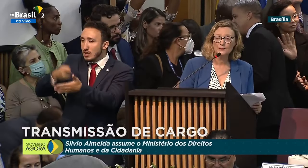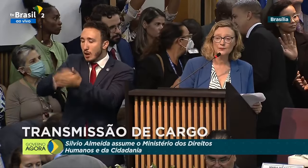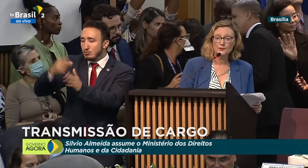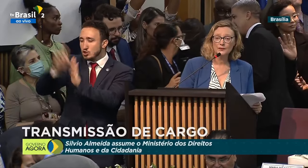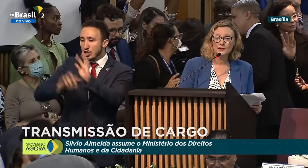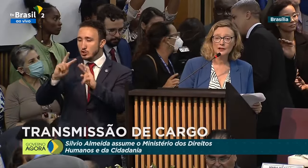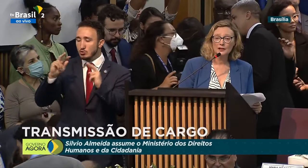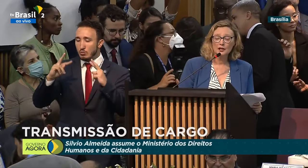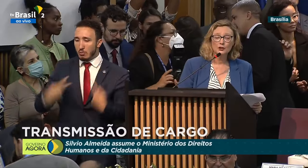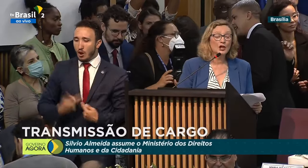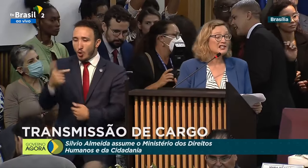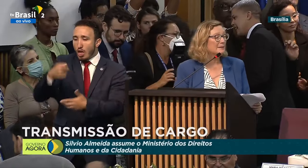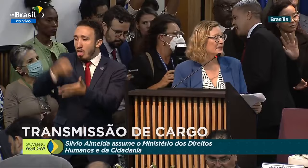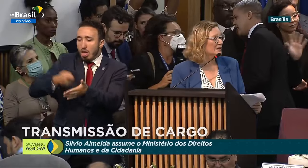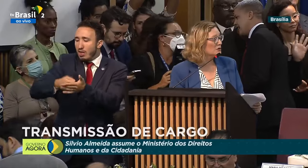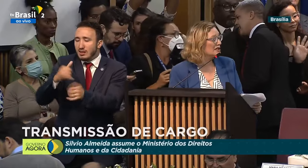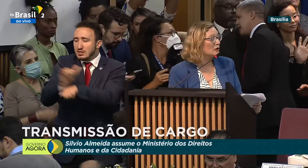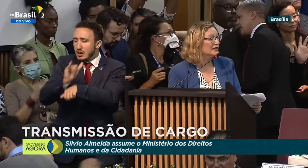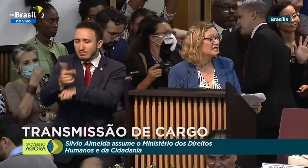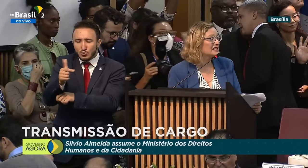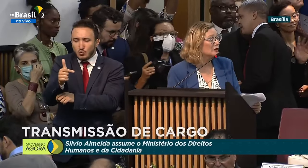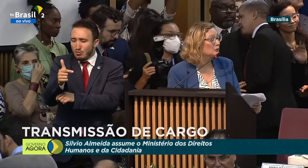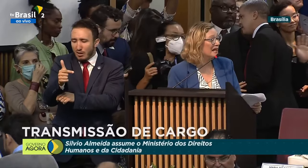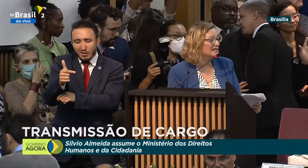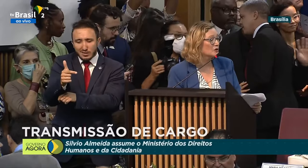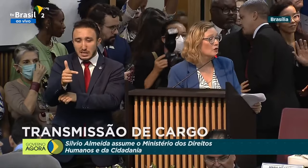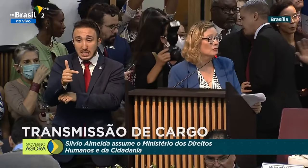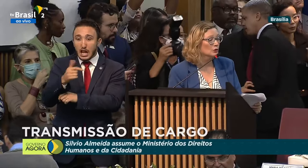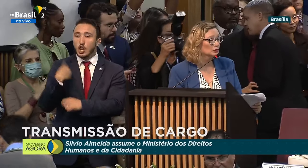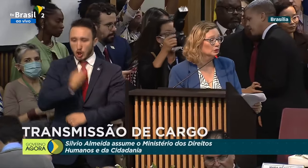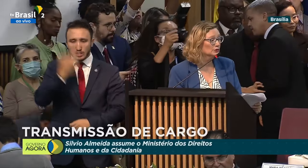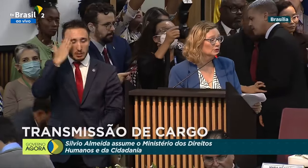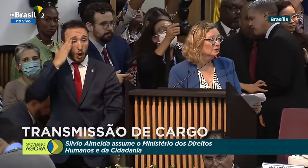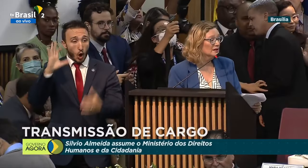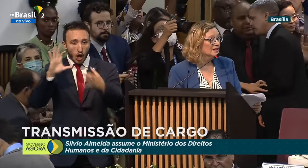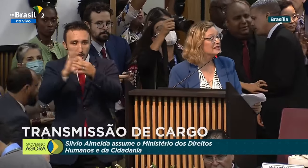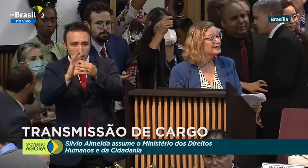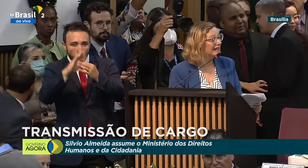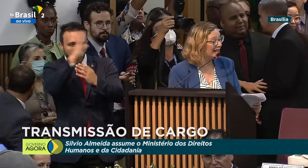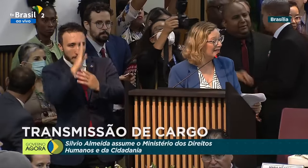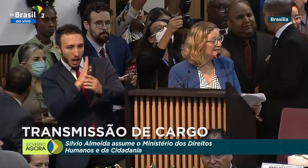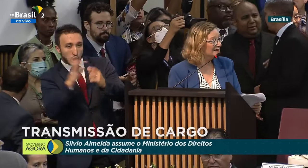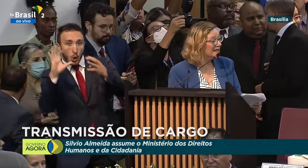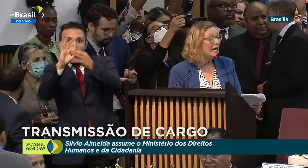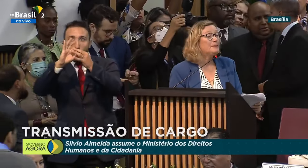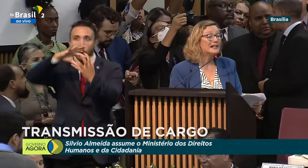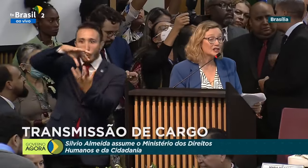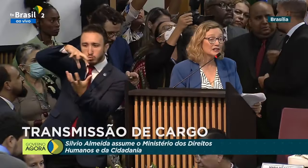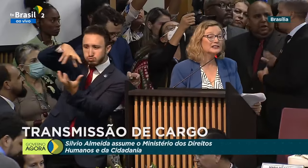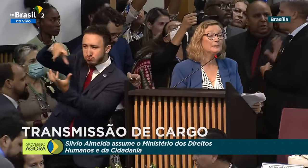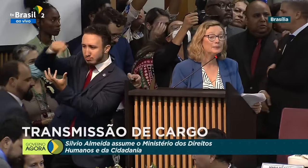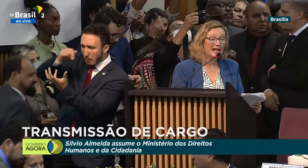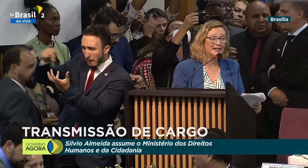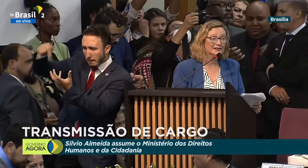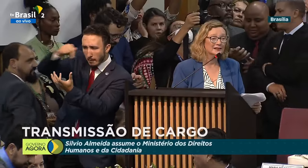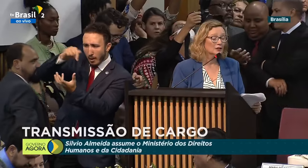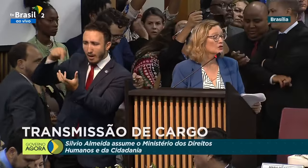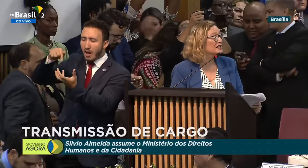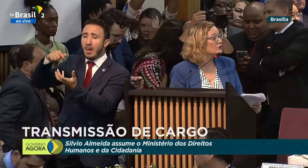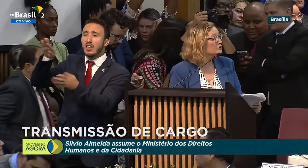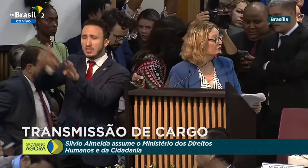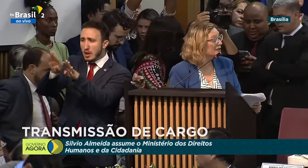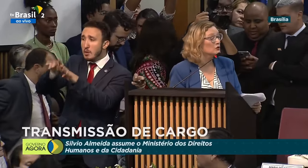direitos nós sabíamos que a conexão do Brasil com o mundo se dá a partir também